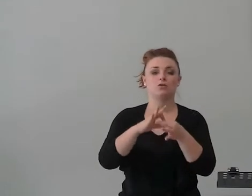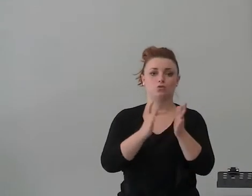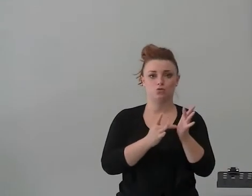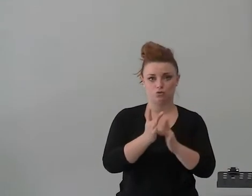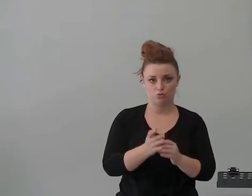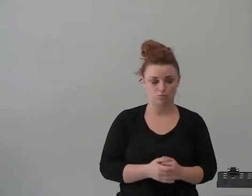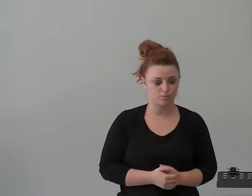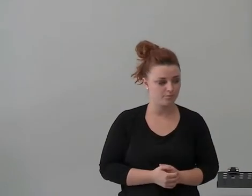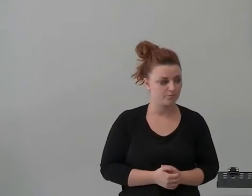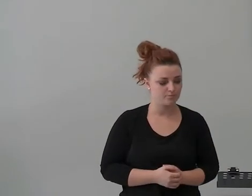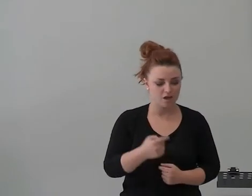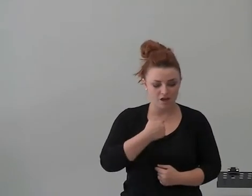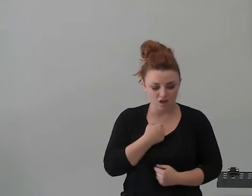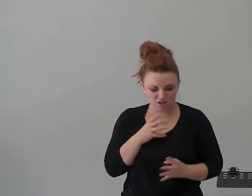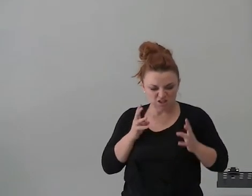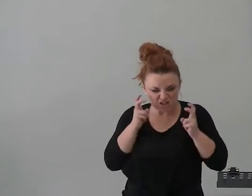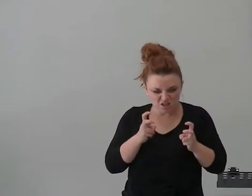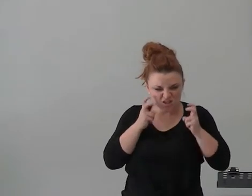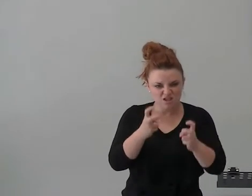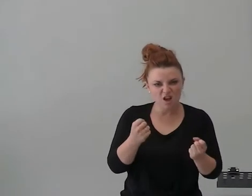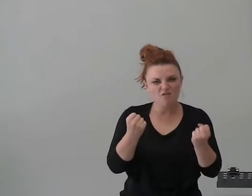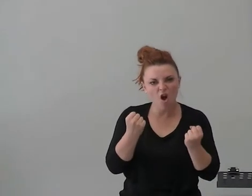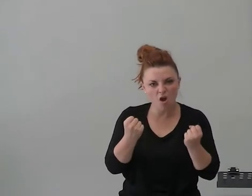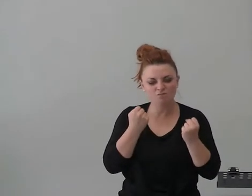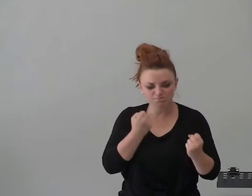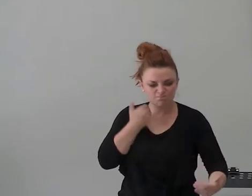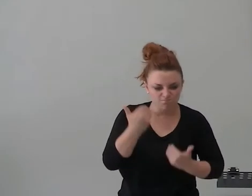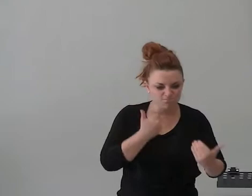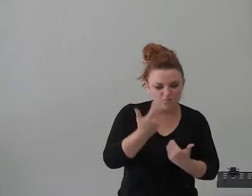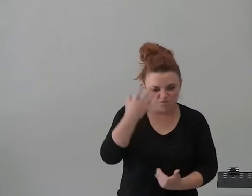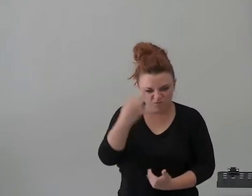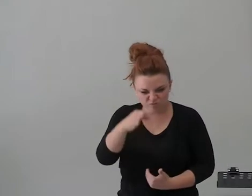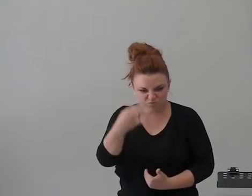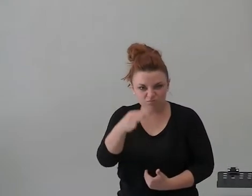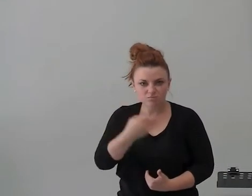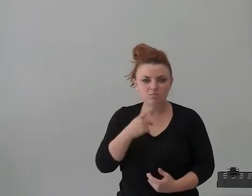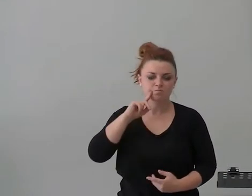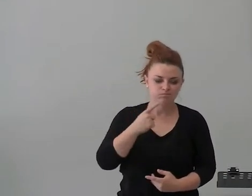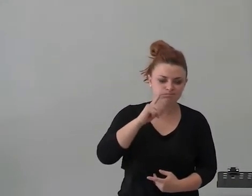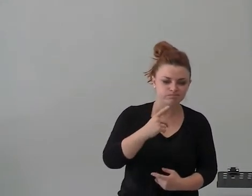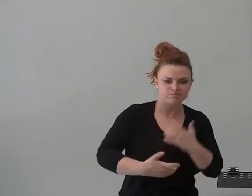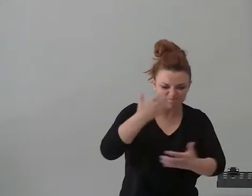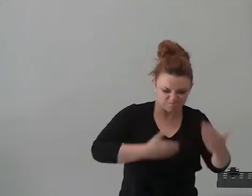Io non devo essere forte. Non devo essere fruttuoso in me.